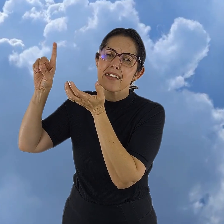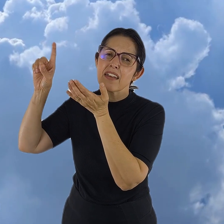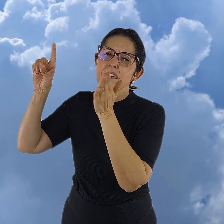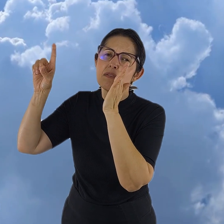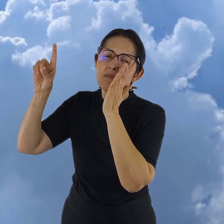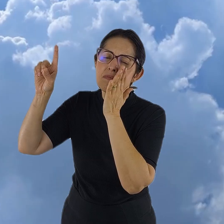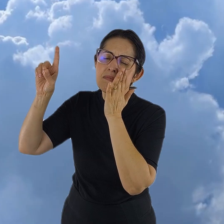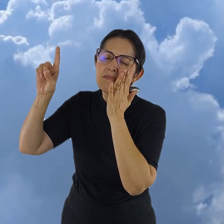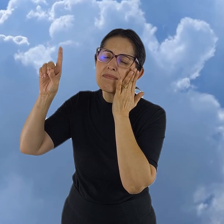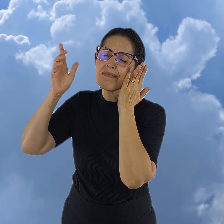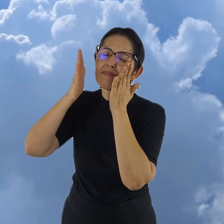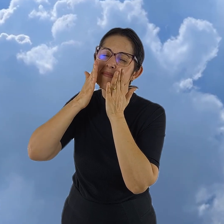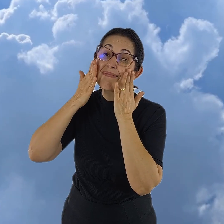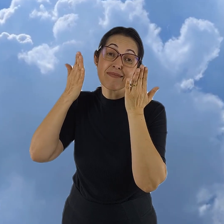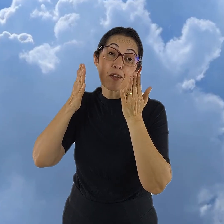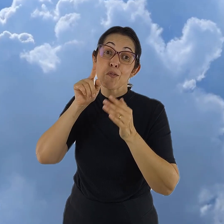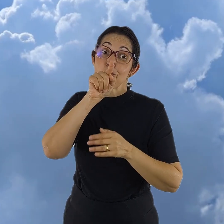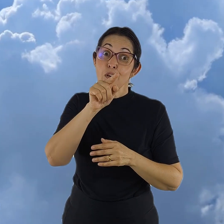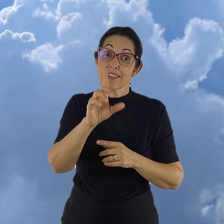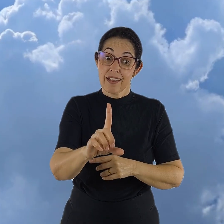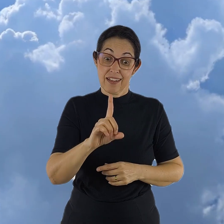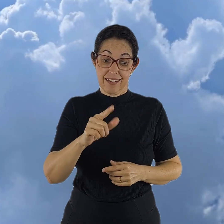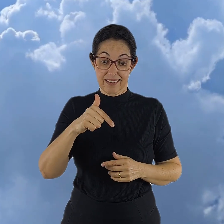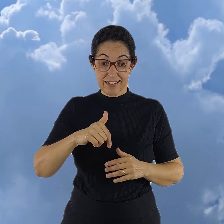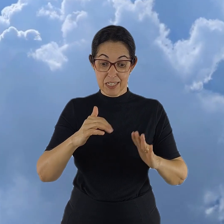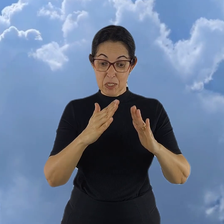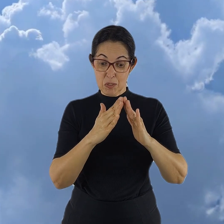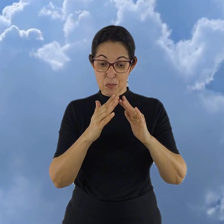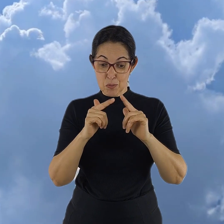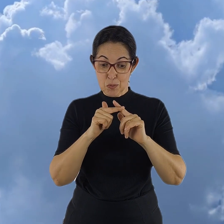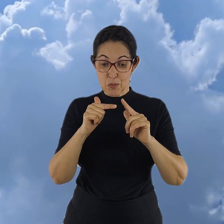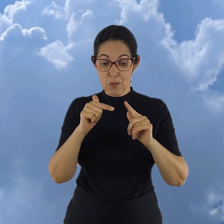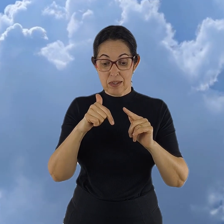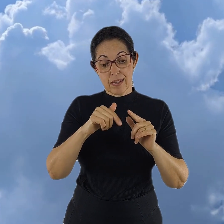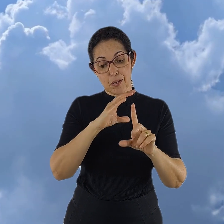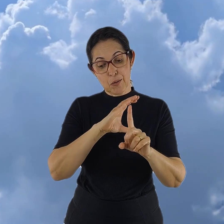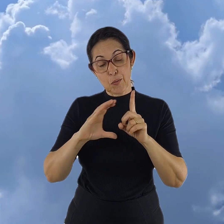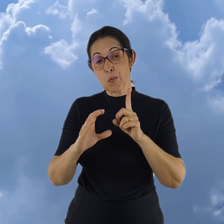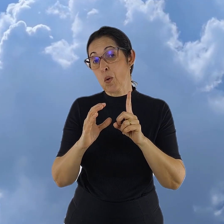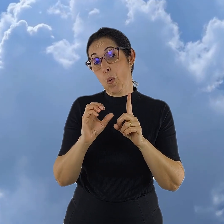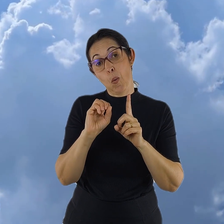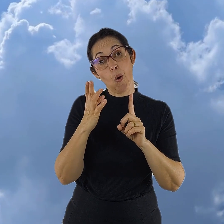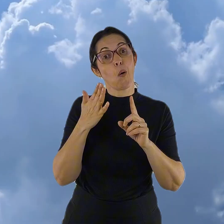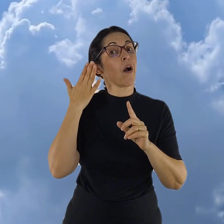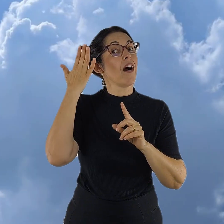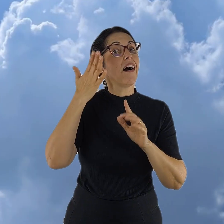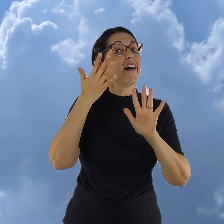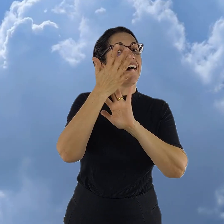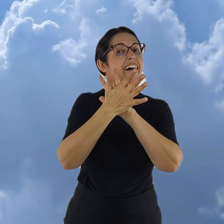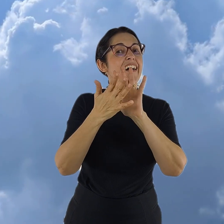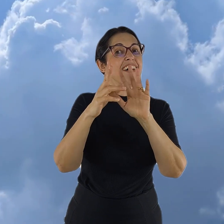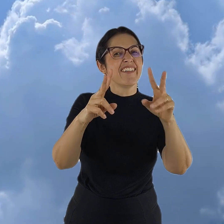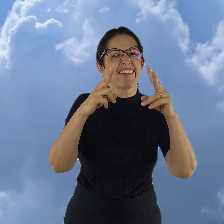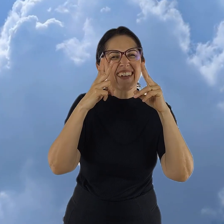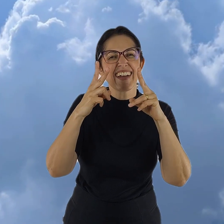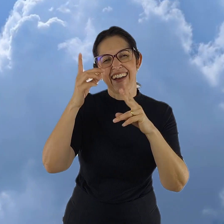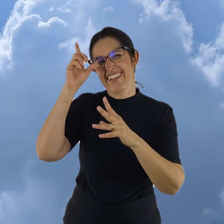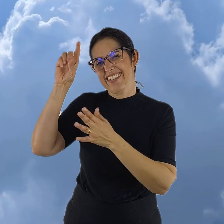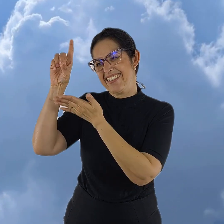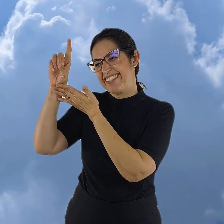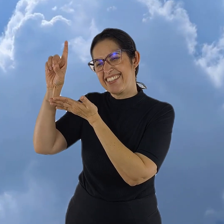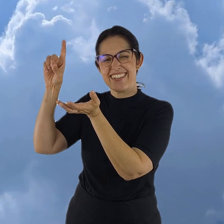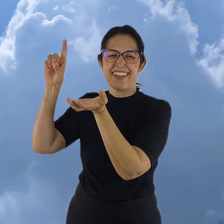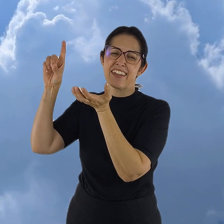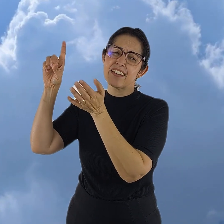Você que veio a este culto aqui nessa igreja, onde você estiver, chegar essa mensagem pela rádio, Deus quer